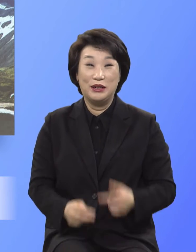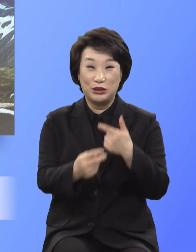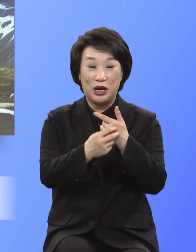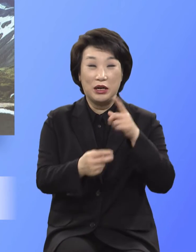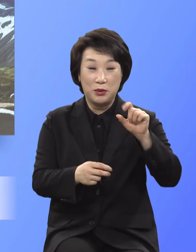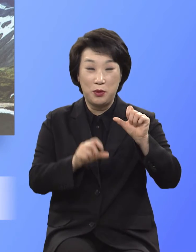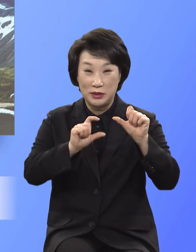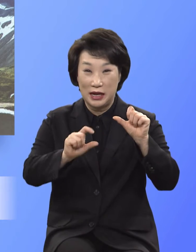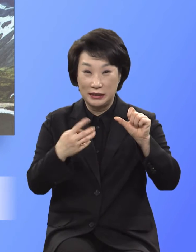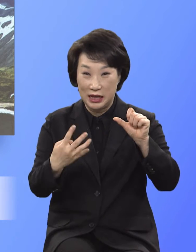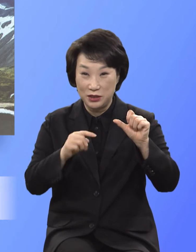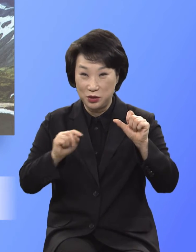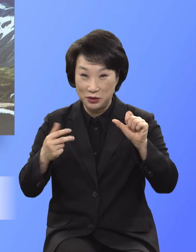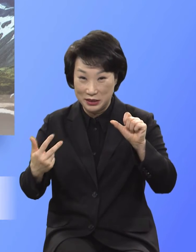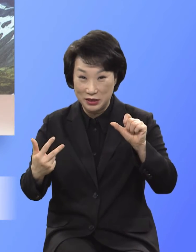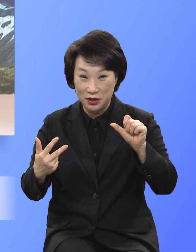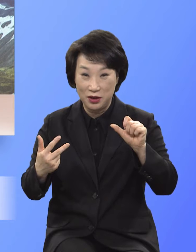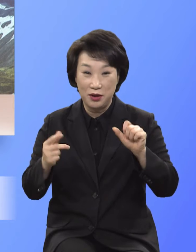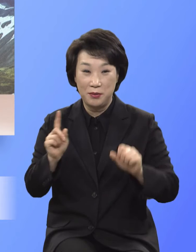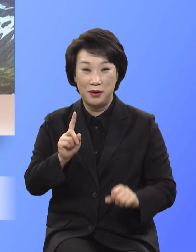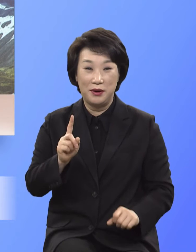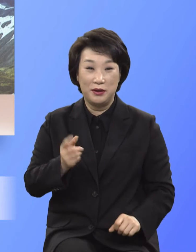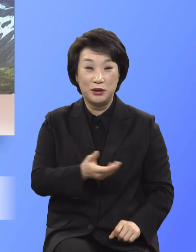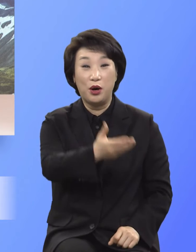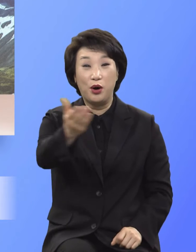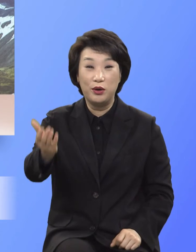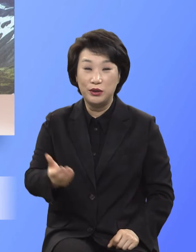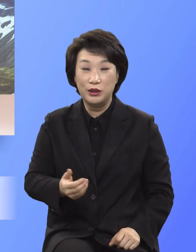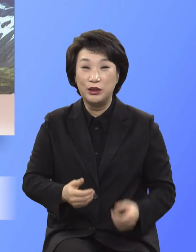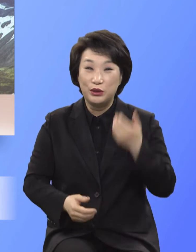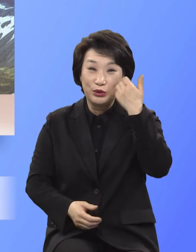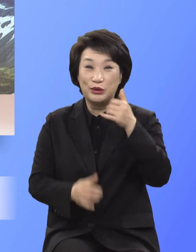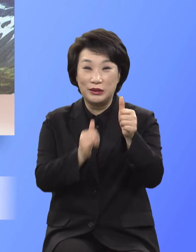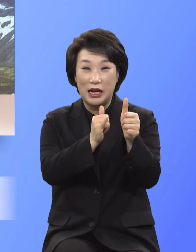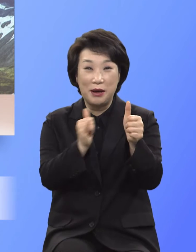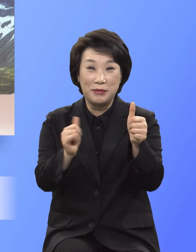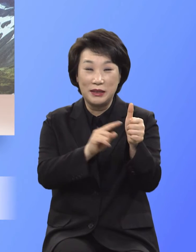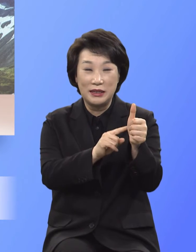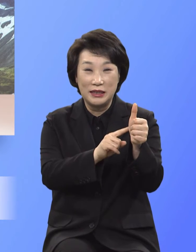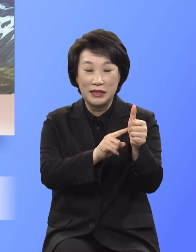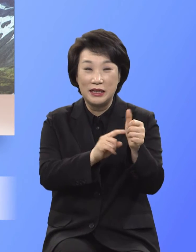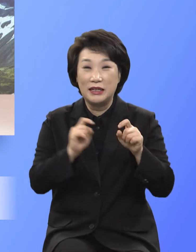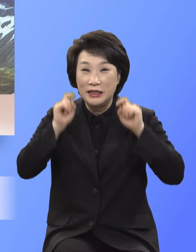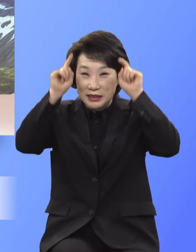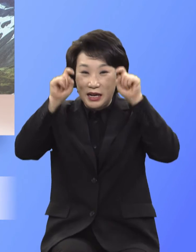누가복음 15장 4절로 7절에 너희 중에 어느 사람이